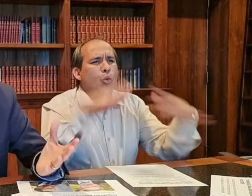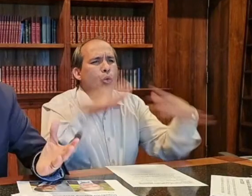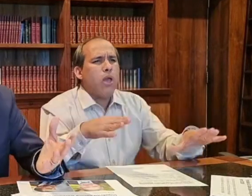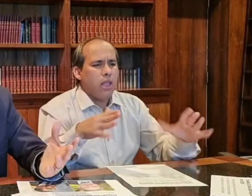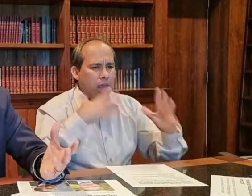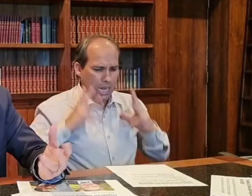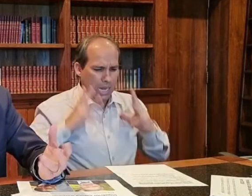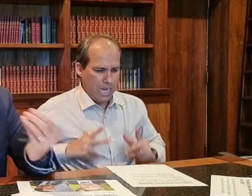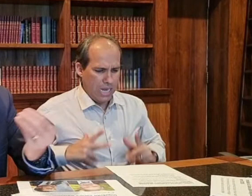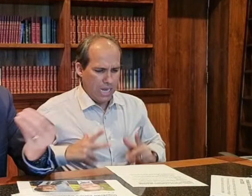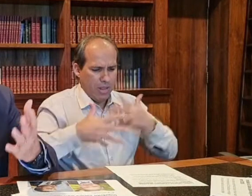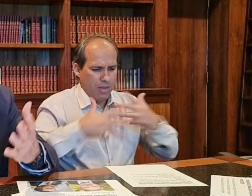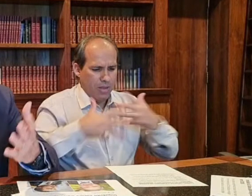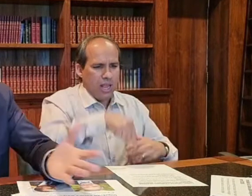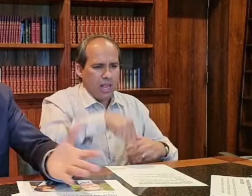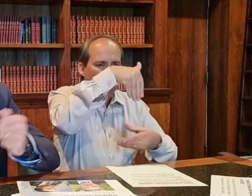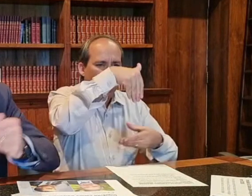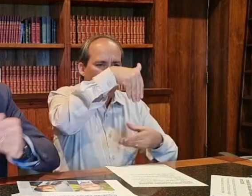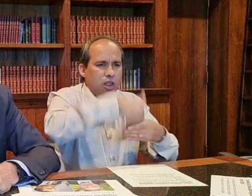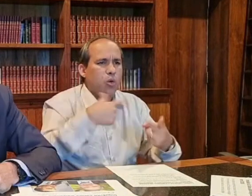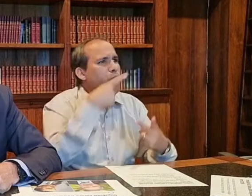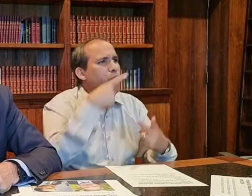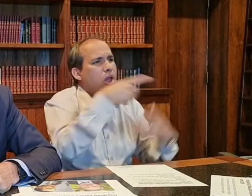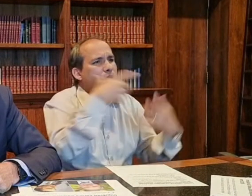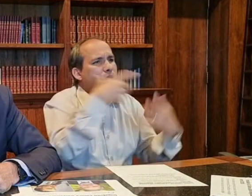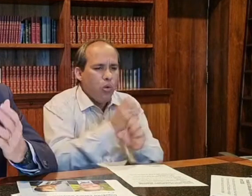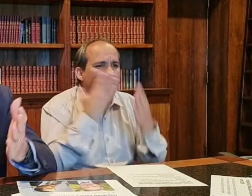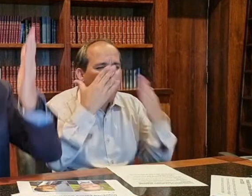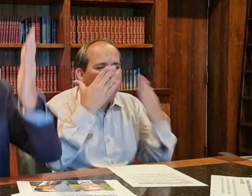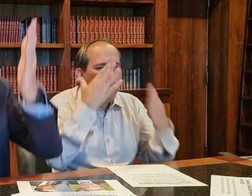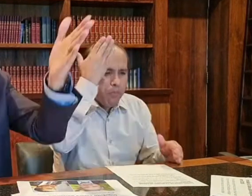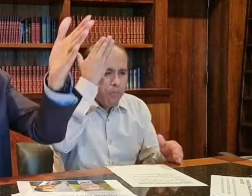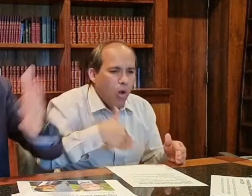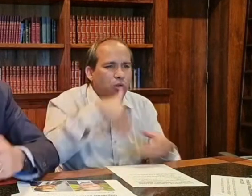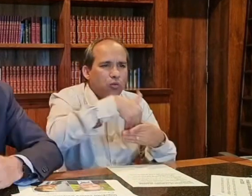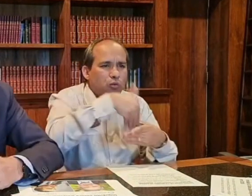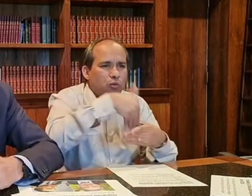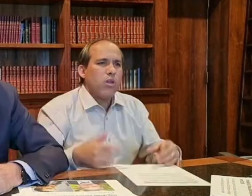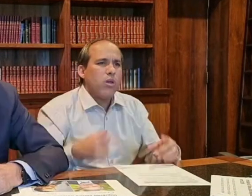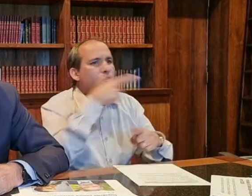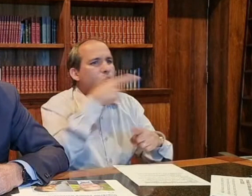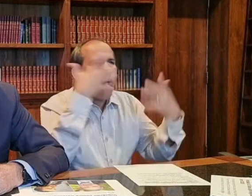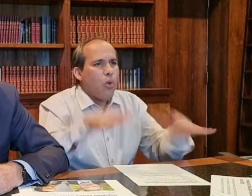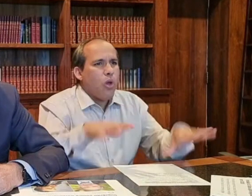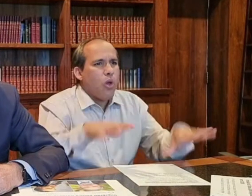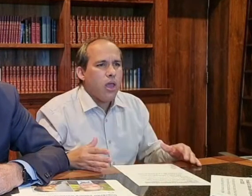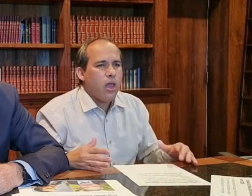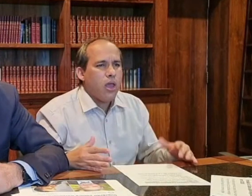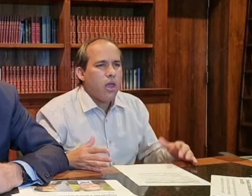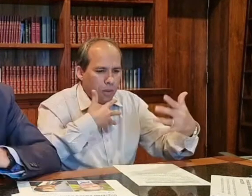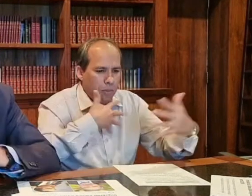porque barroso no quiere el voto democrático porque no quiere el escrutinio público de los votos que está fijado para 2022